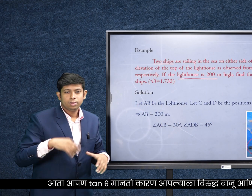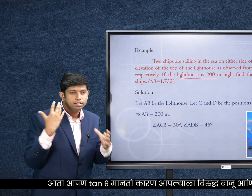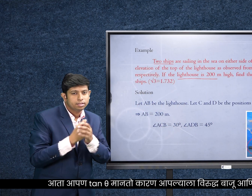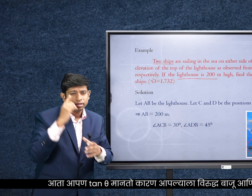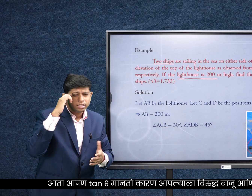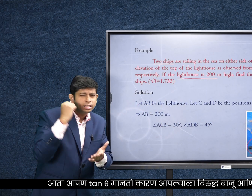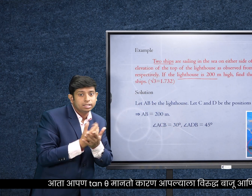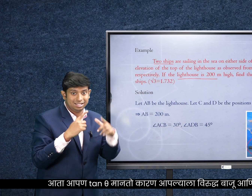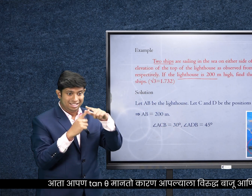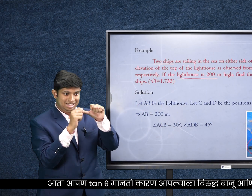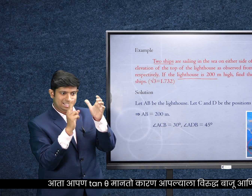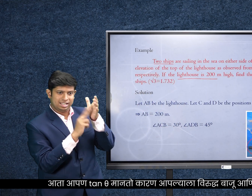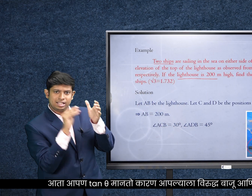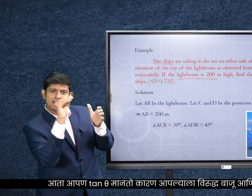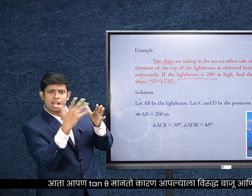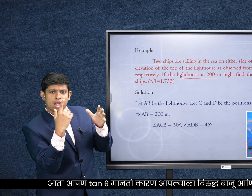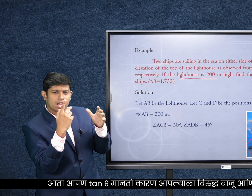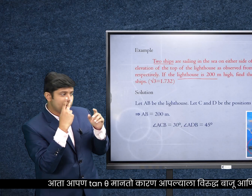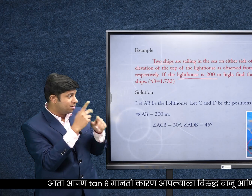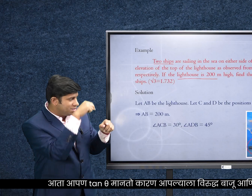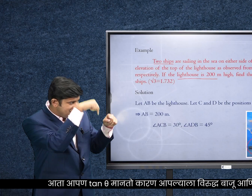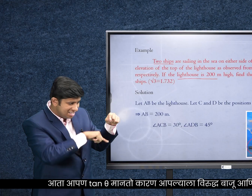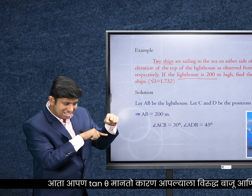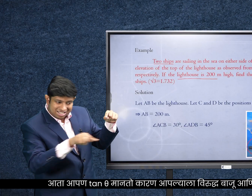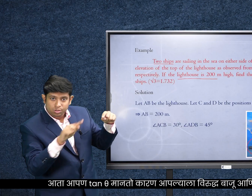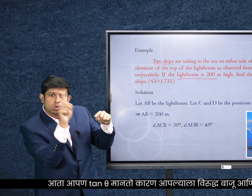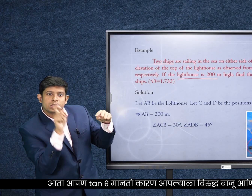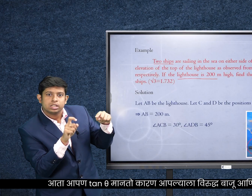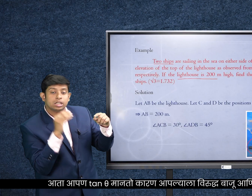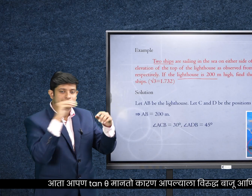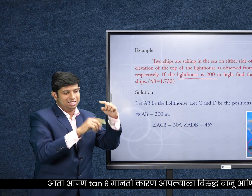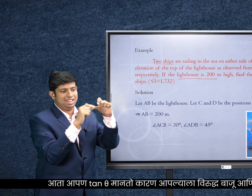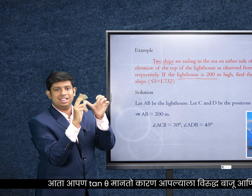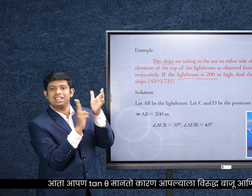आता आपण टॅन थिटा मानतो कारण आपल्याला विरुद्ध बाजू आणि कोन माहीत आहे.